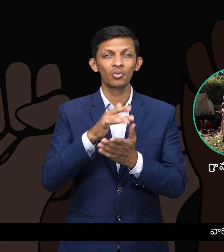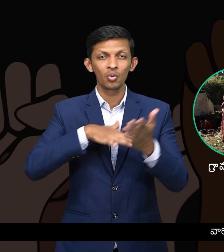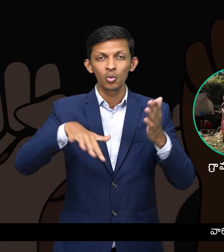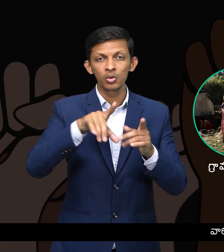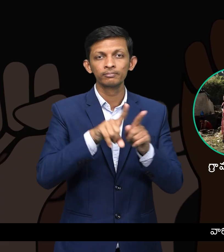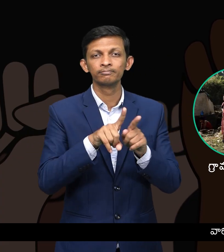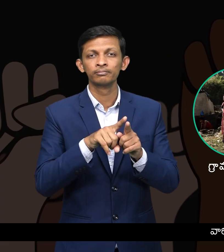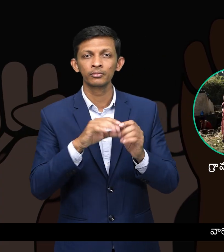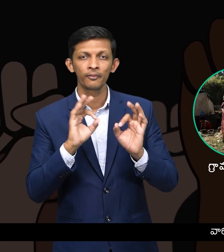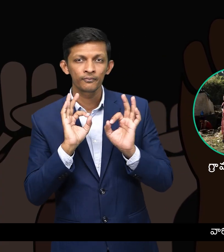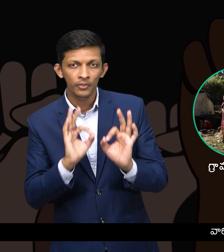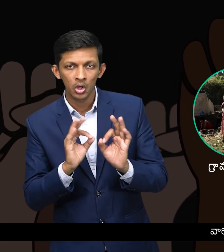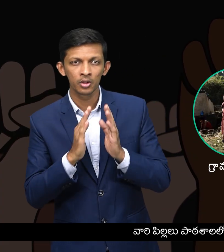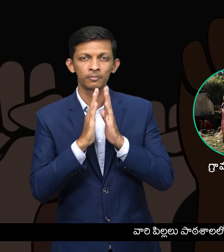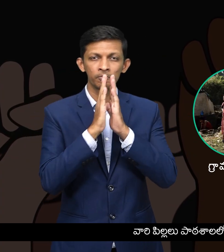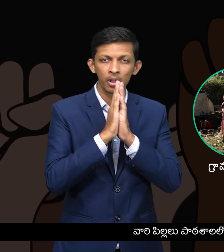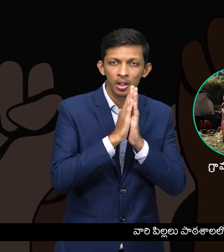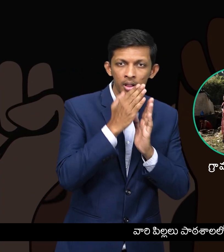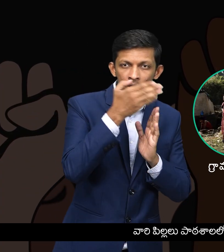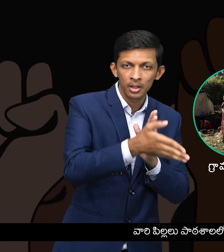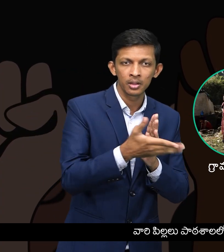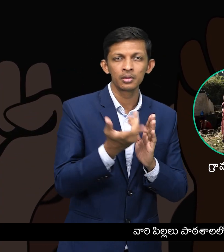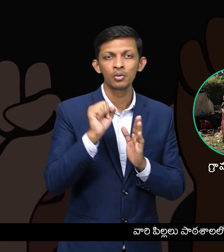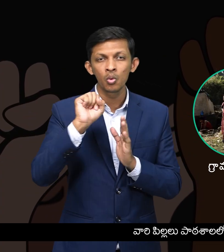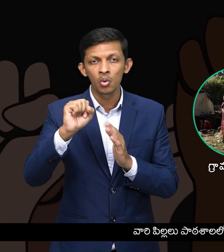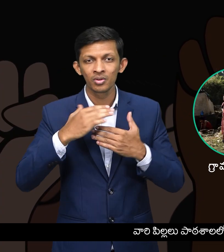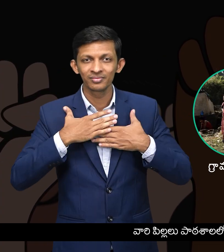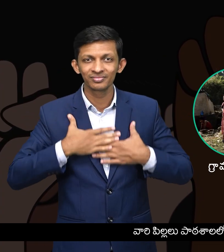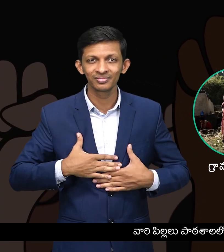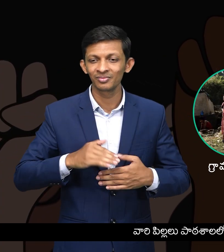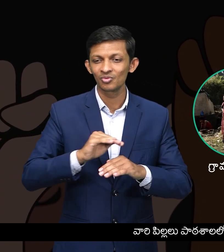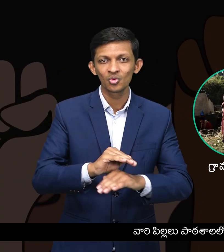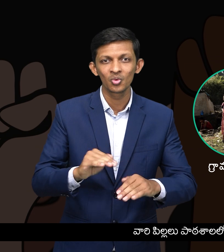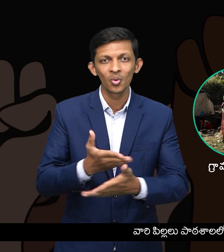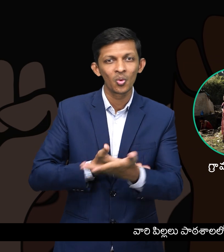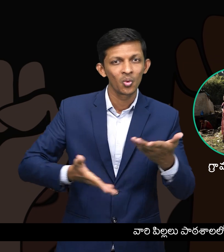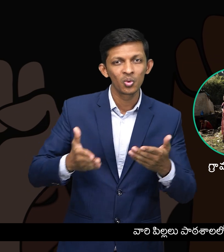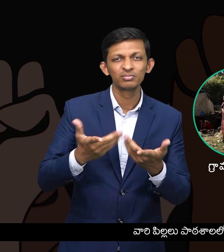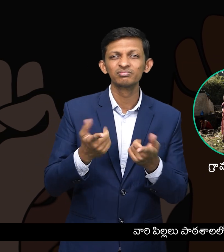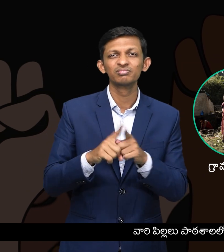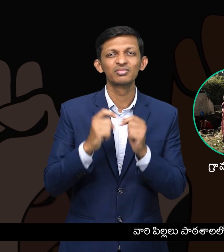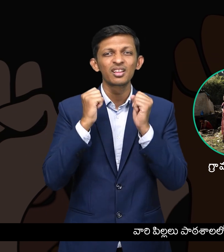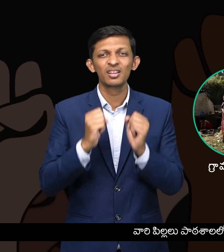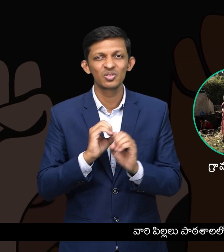దూరంగా ఉంచారు. వారి పిల్లలు పాఠశాలలో ఇతర పిల్లలతో కలిసి కూర్చోలేకపోయారు.